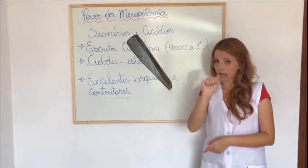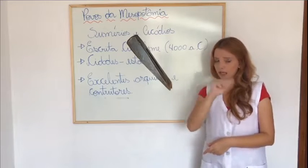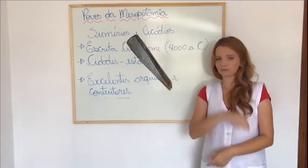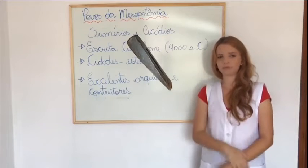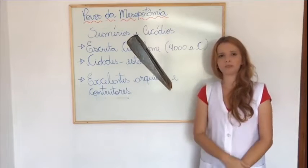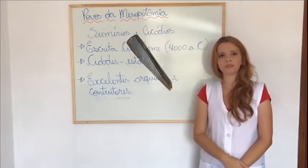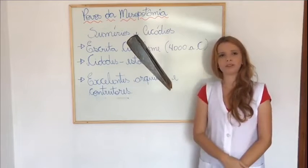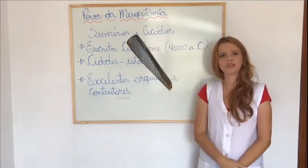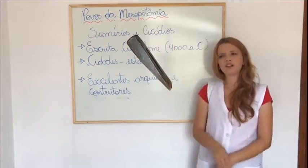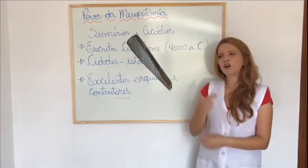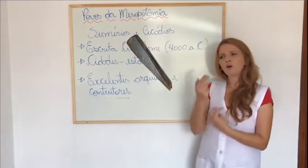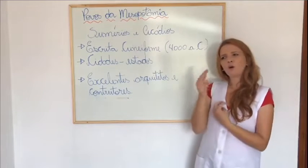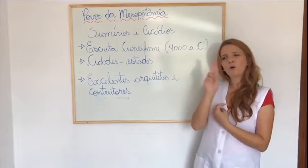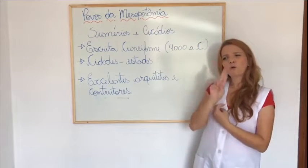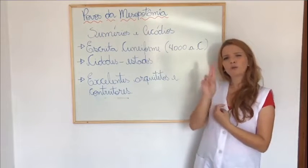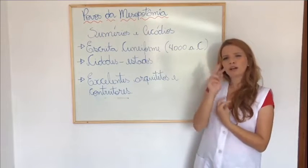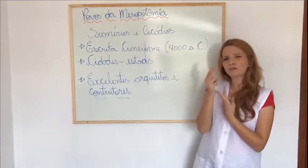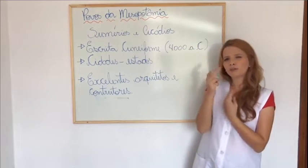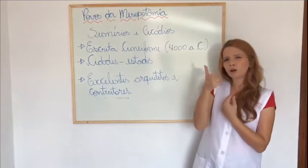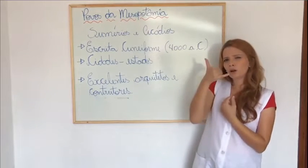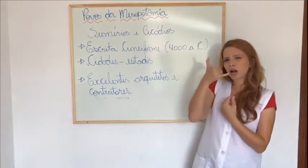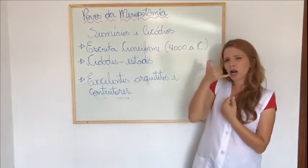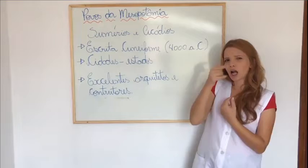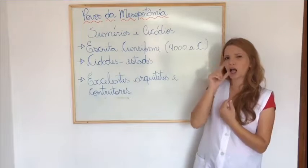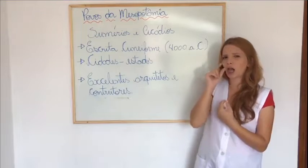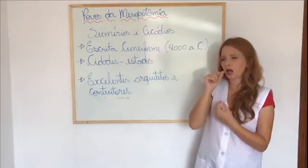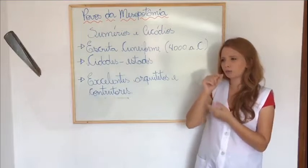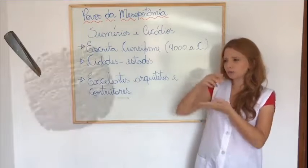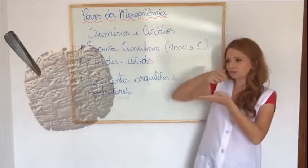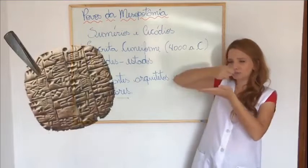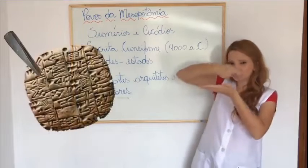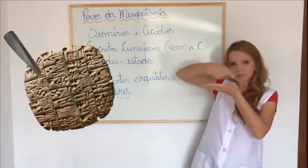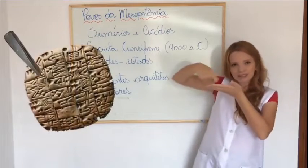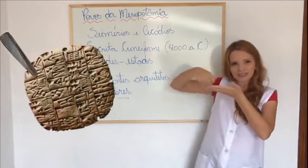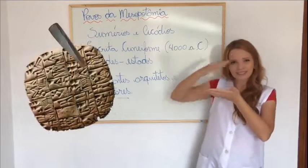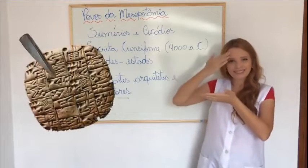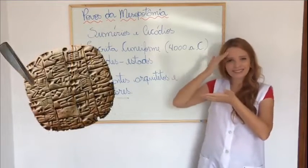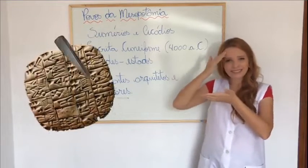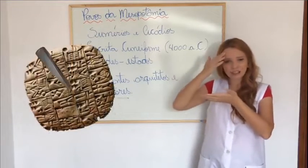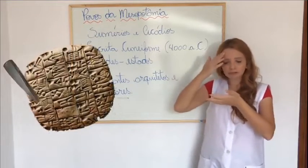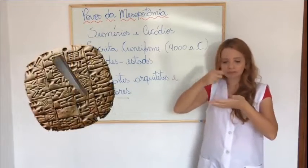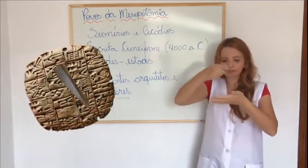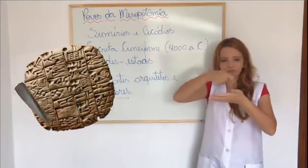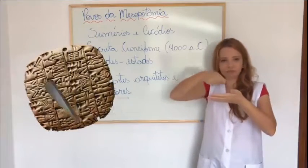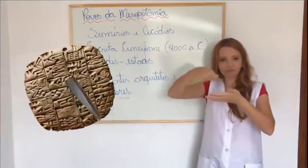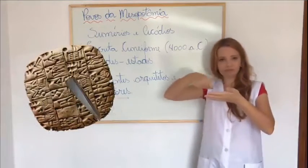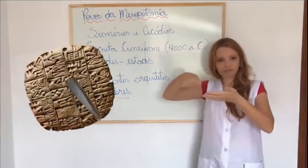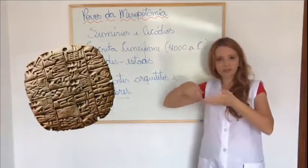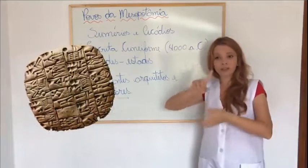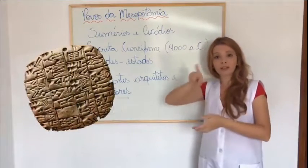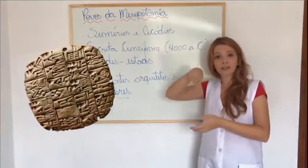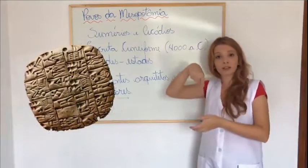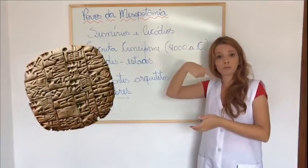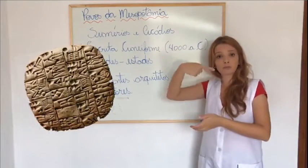E eles usavam essa cunha igual uma caneta, um lápis para escrever na argila. Depois de terminado,